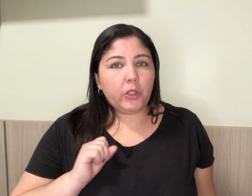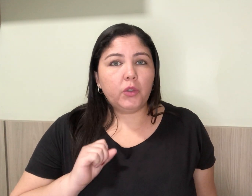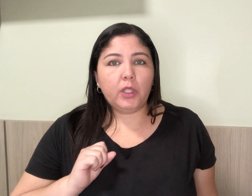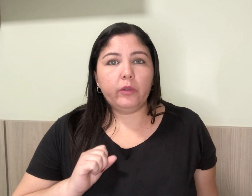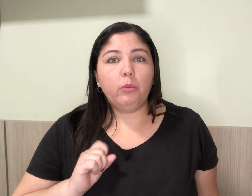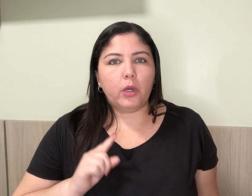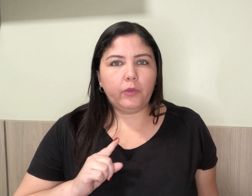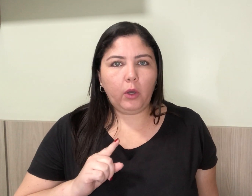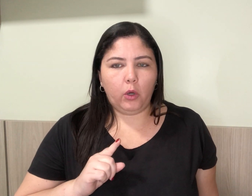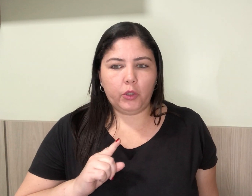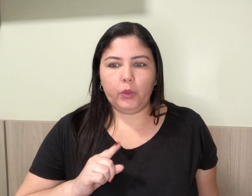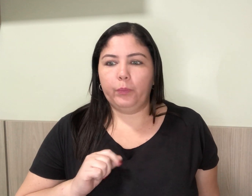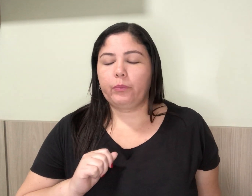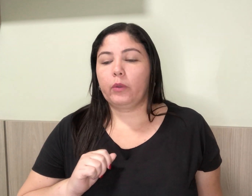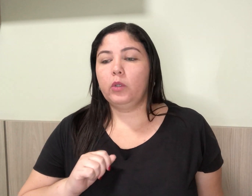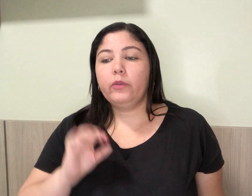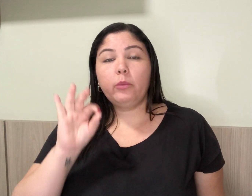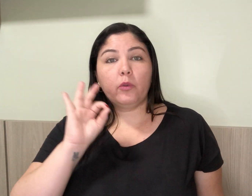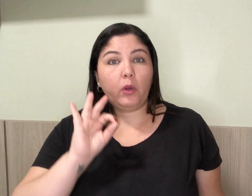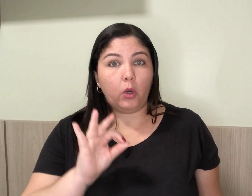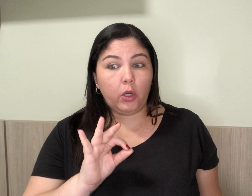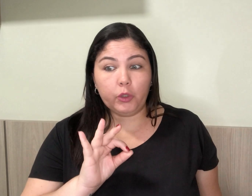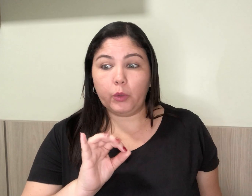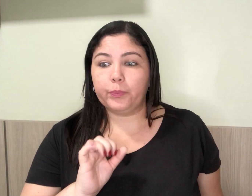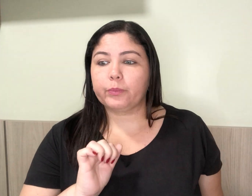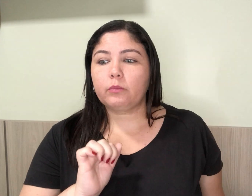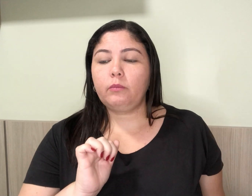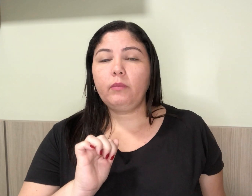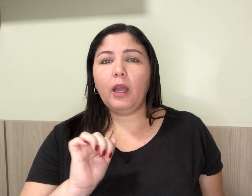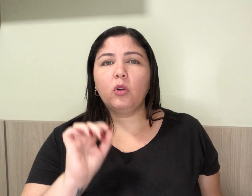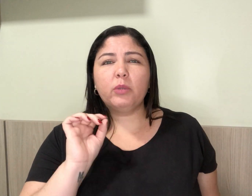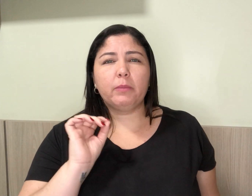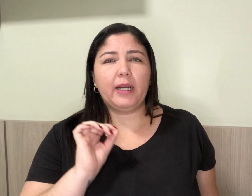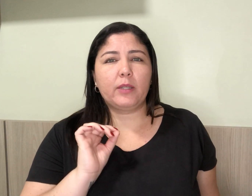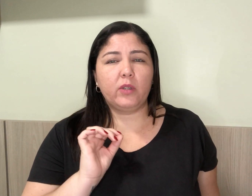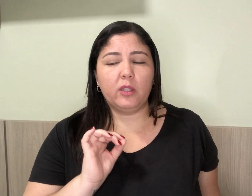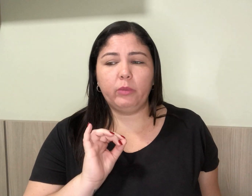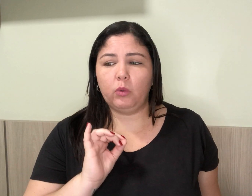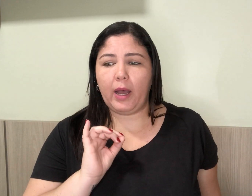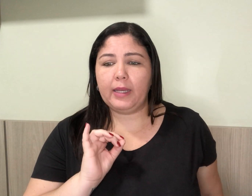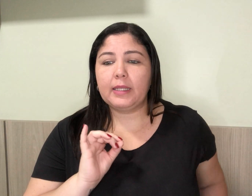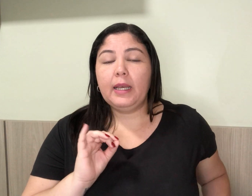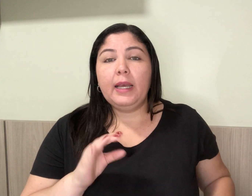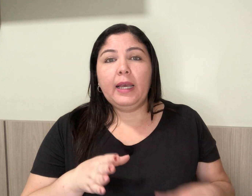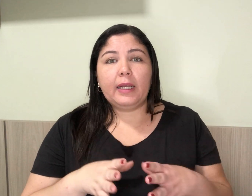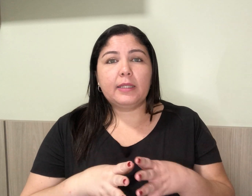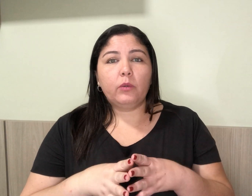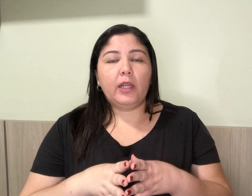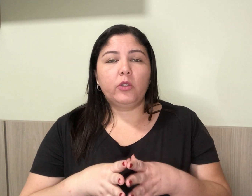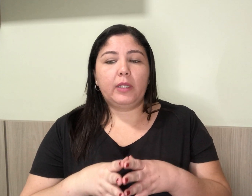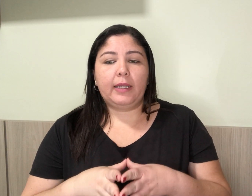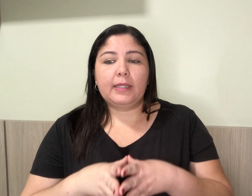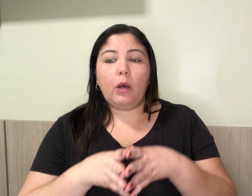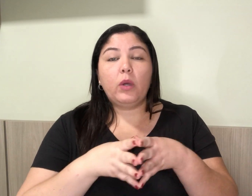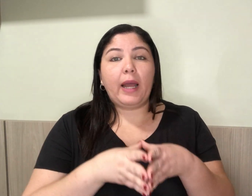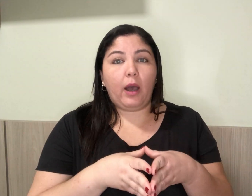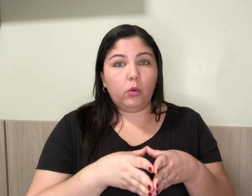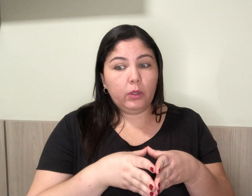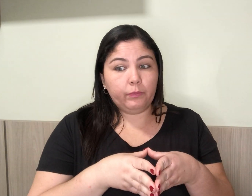no nível morfológico. No nível morfológico, algumas marcações não manuais, elas estão relacionadas ao grau,